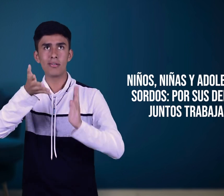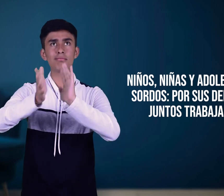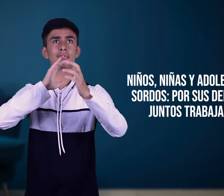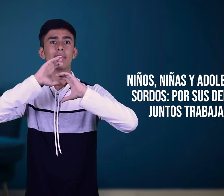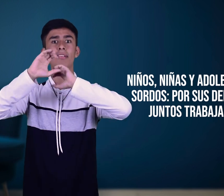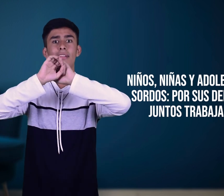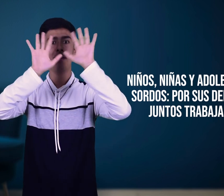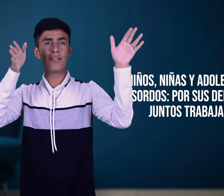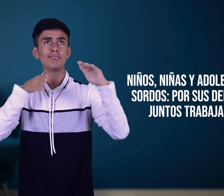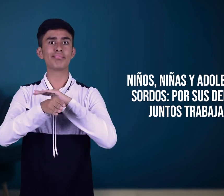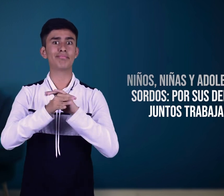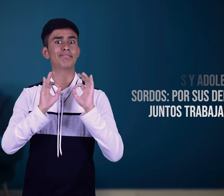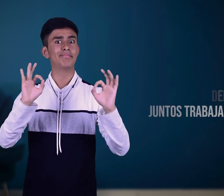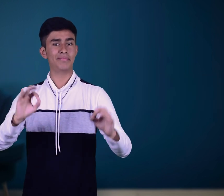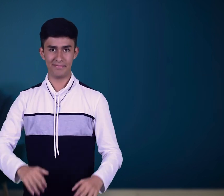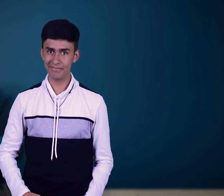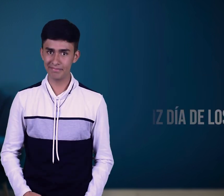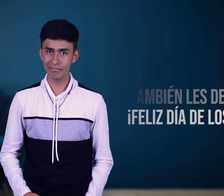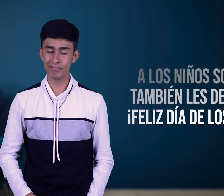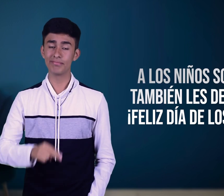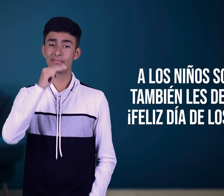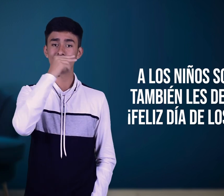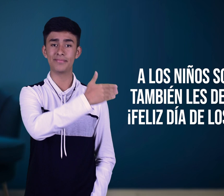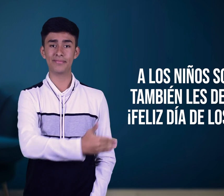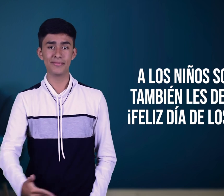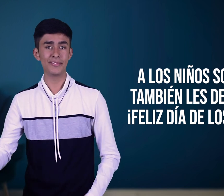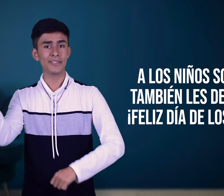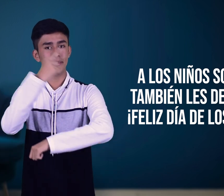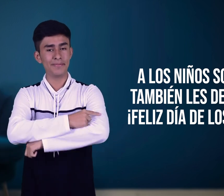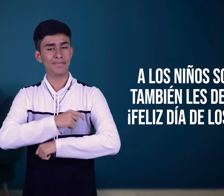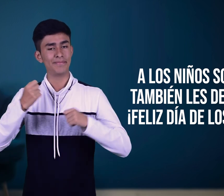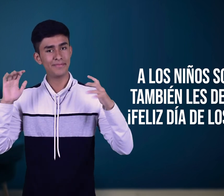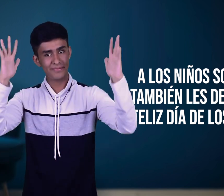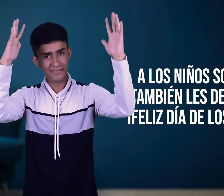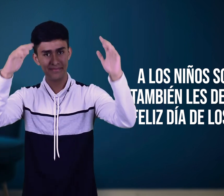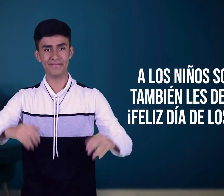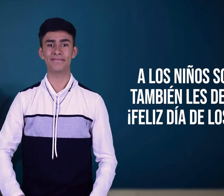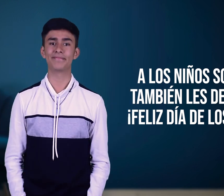tienen derecho a una comunicación Clara feliz día de los niños